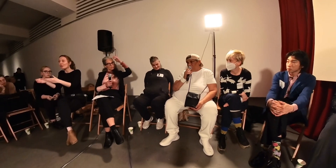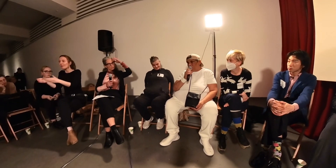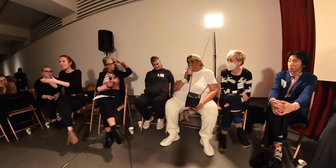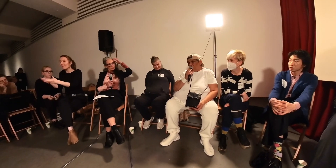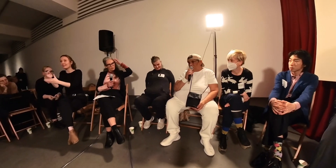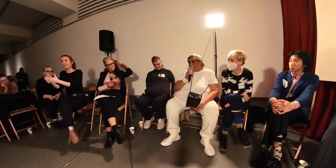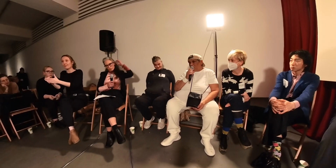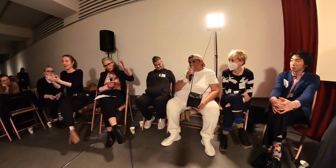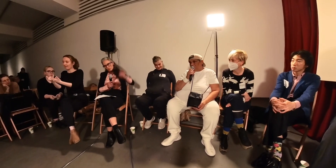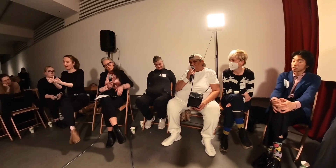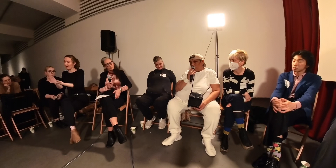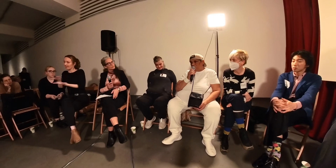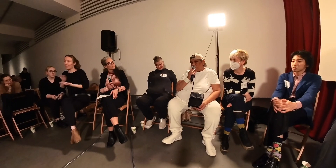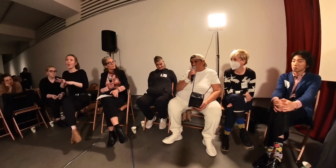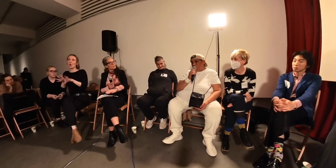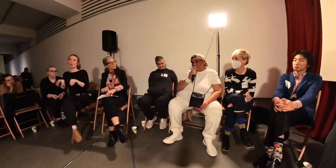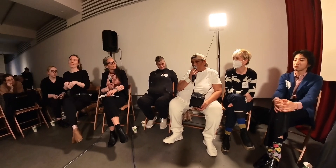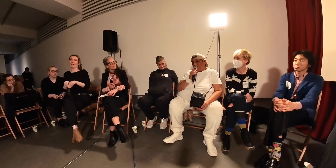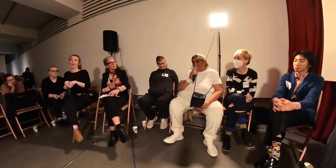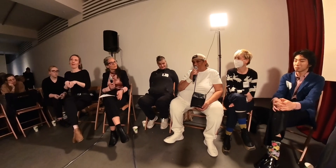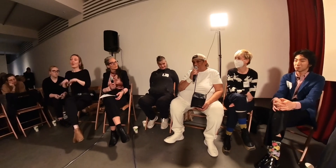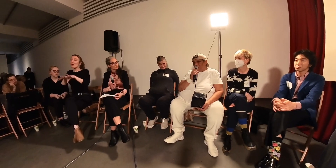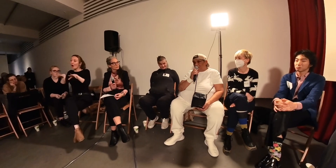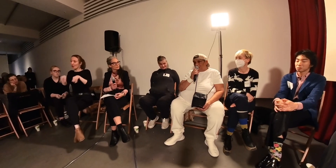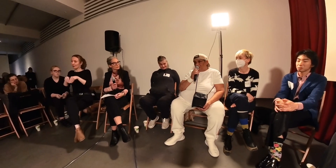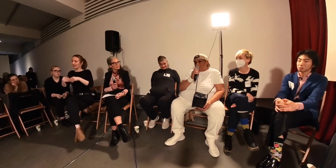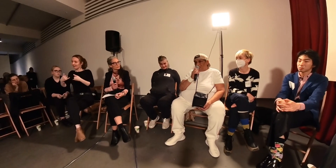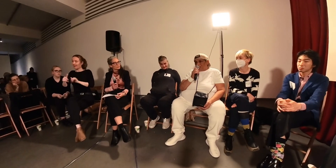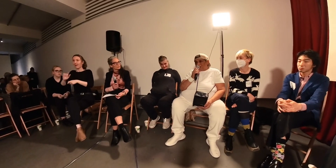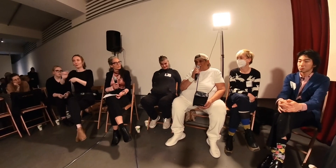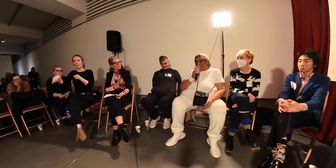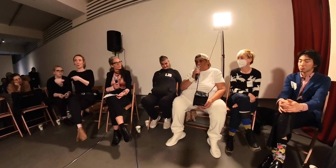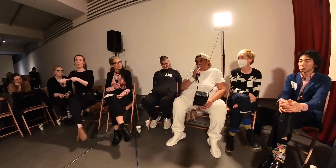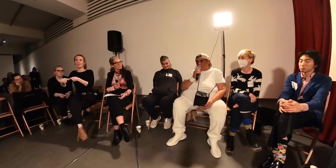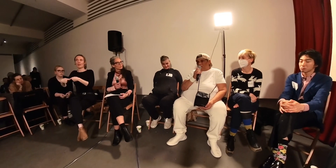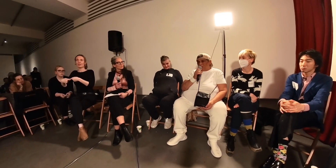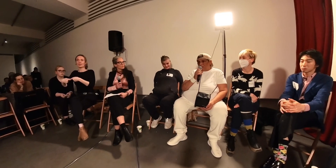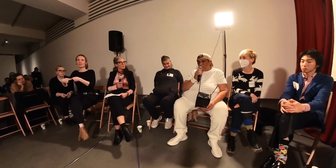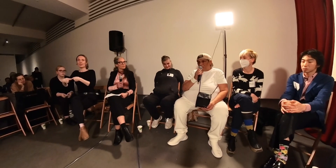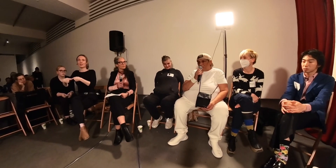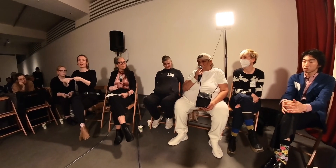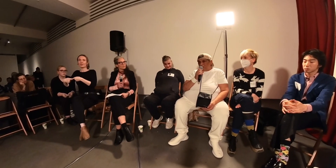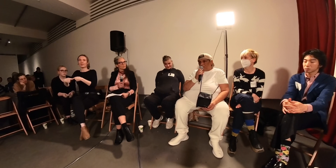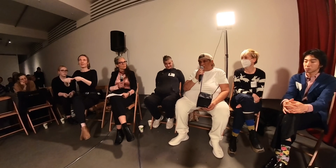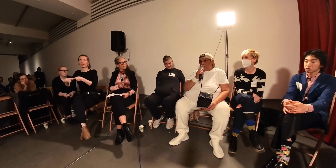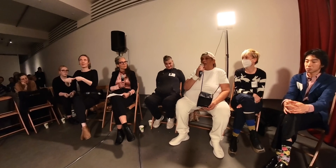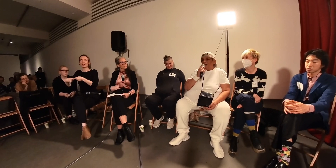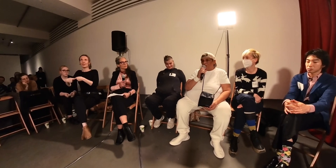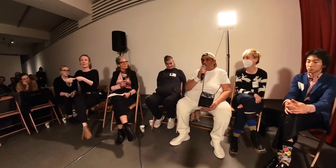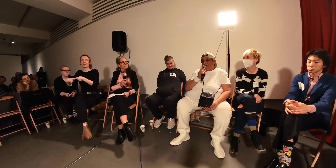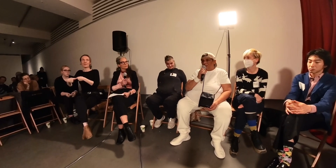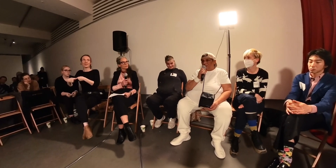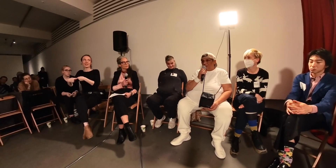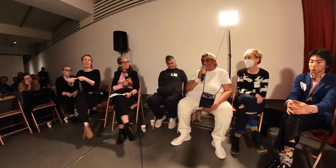rodinu, s kterou můžu spolupracovat, s kterou